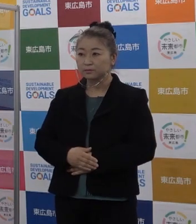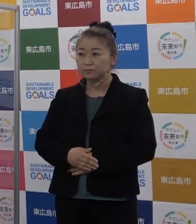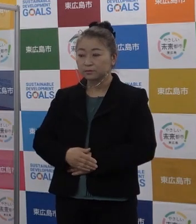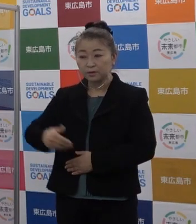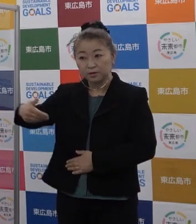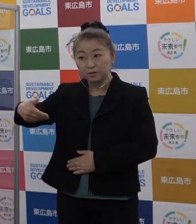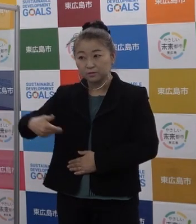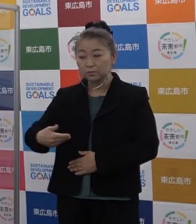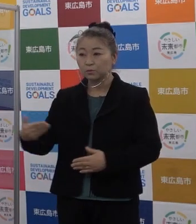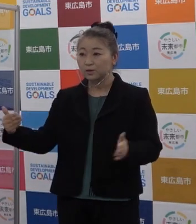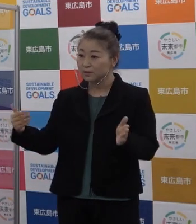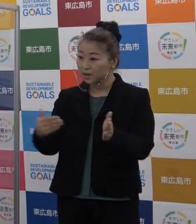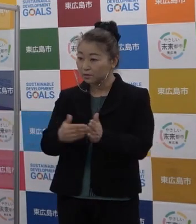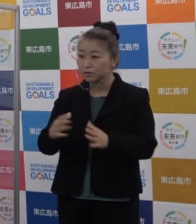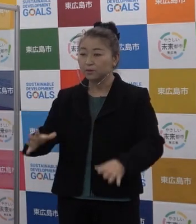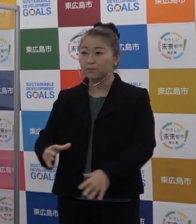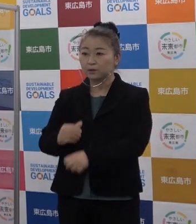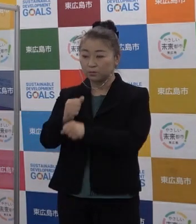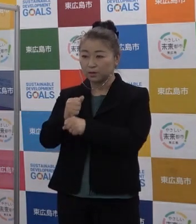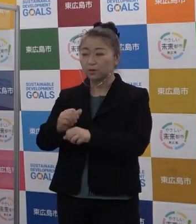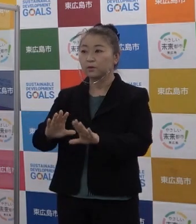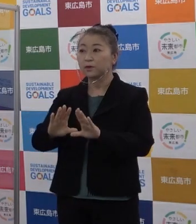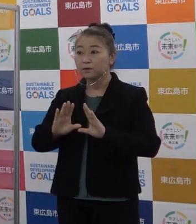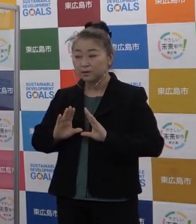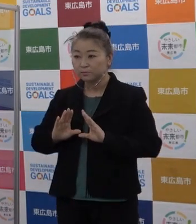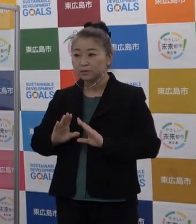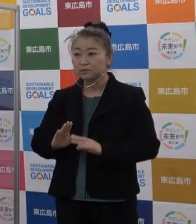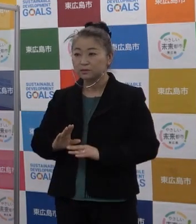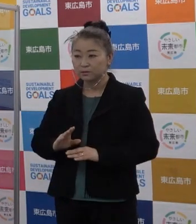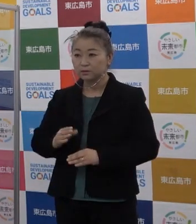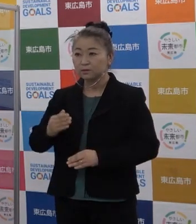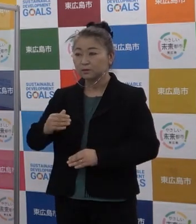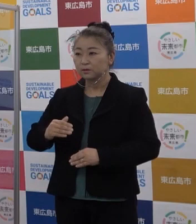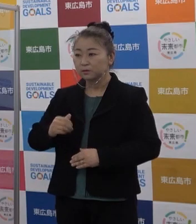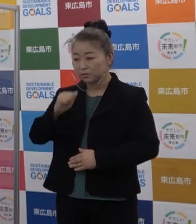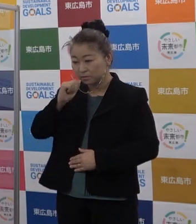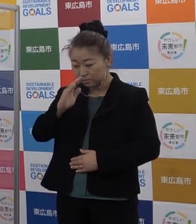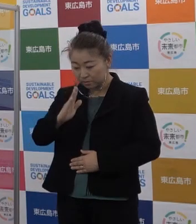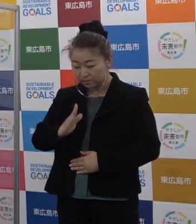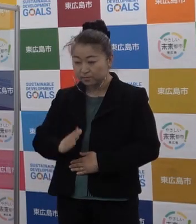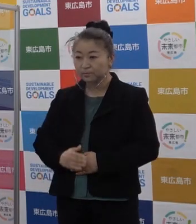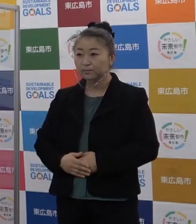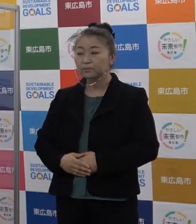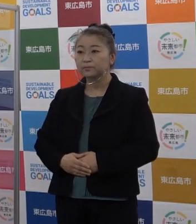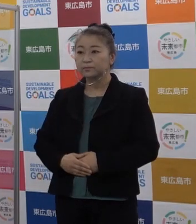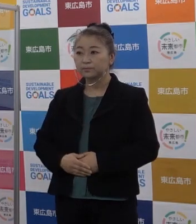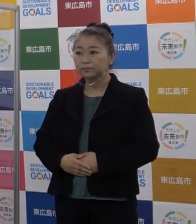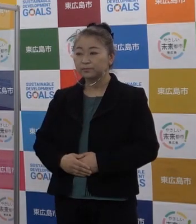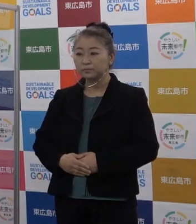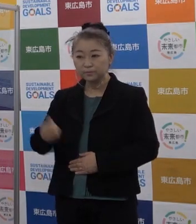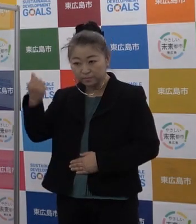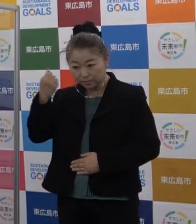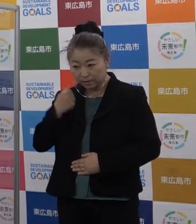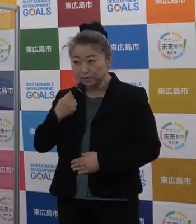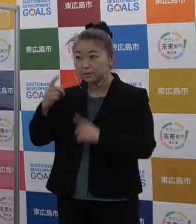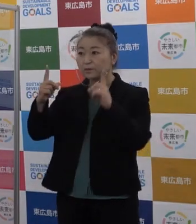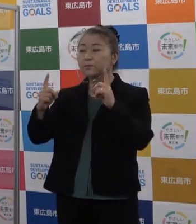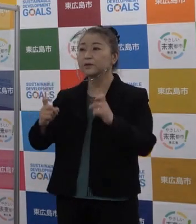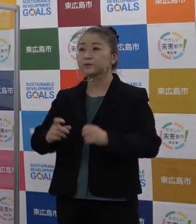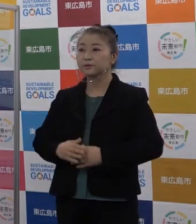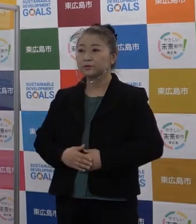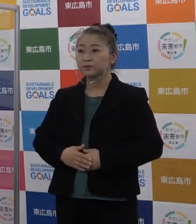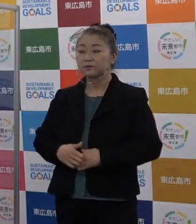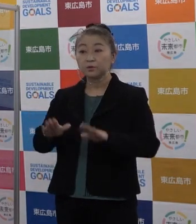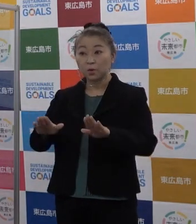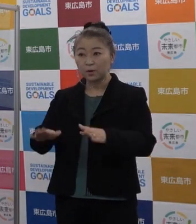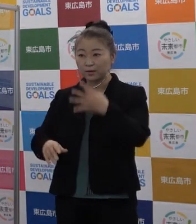問は最後にまとめてお受けいたします。それでは高垣市長、お願いします。 はい、おはようございます。今